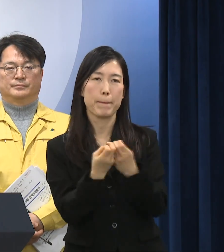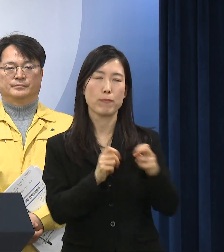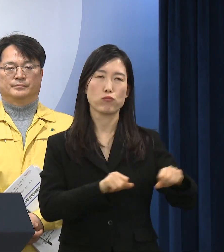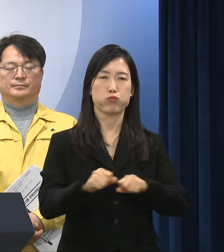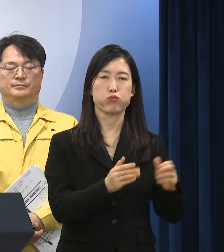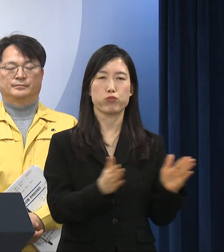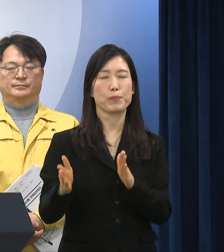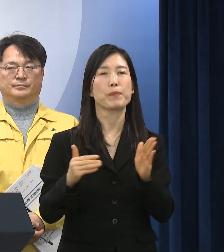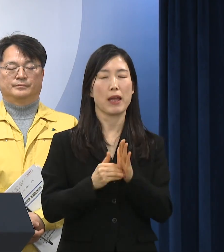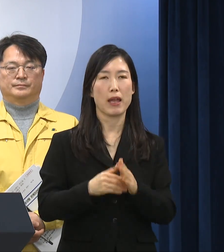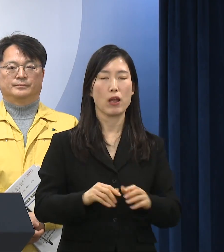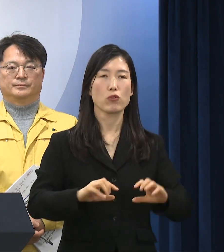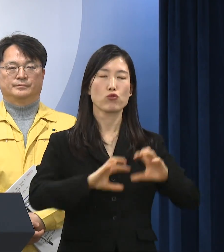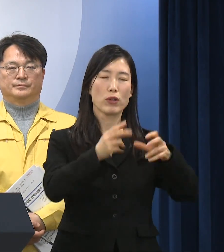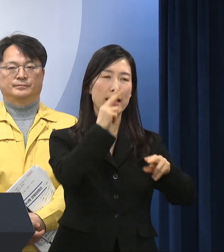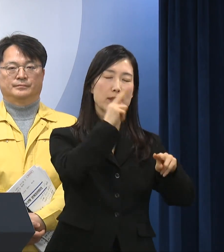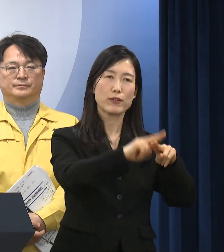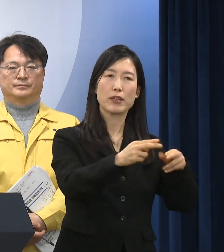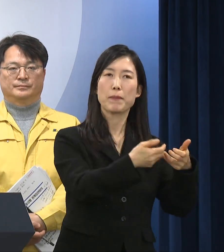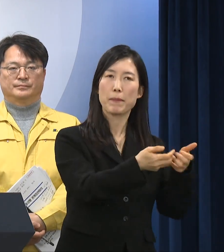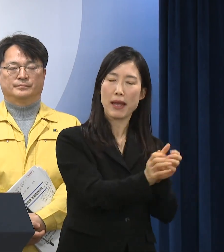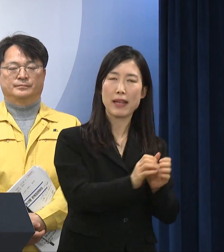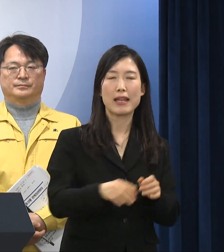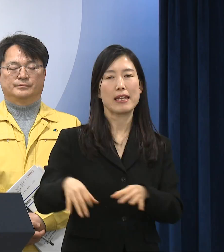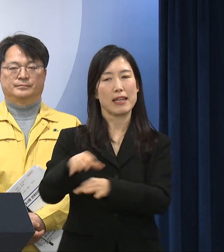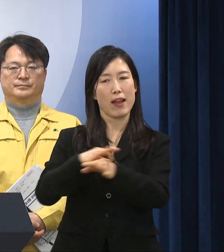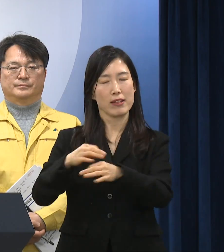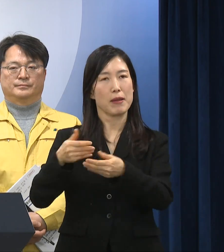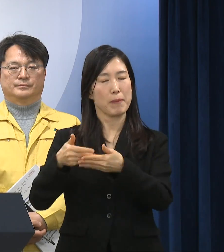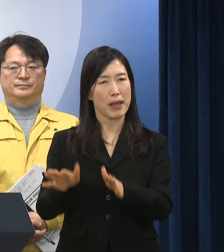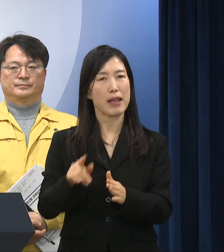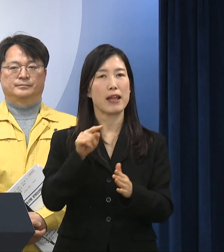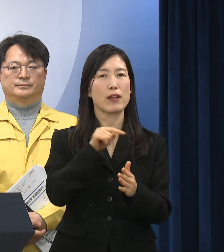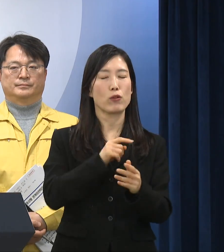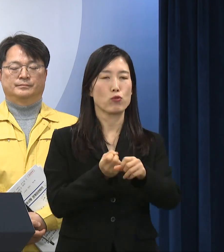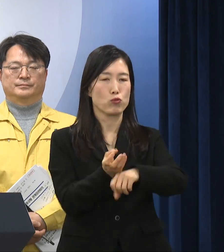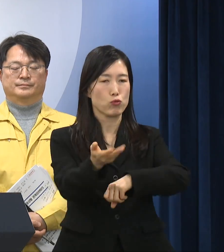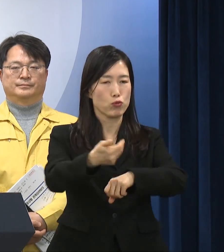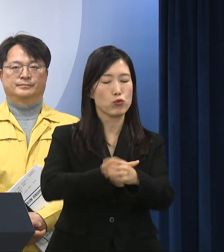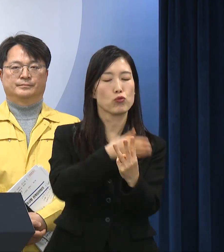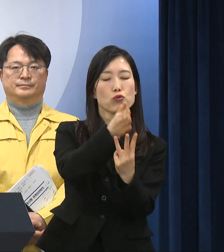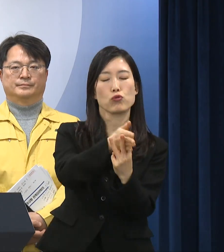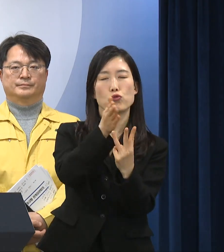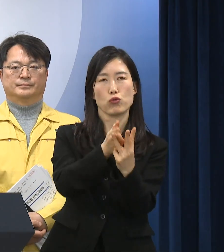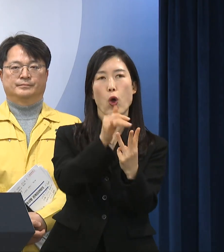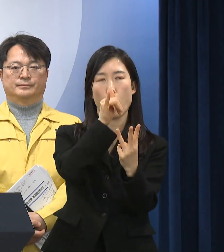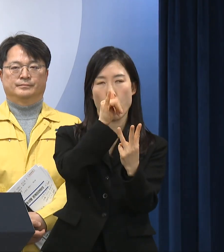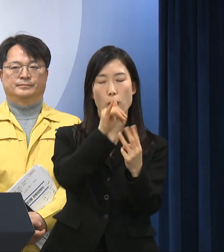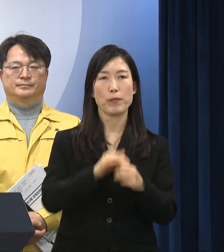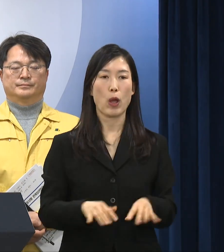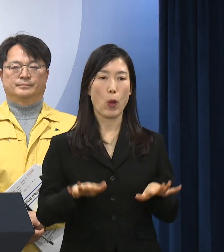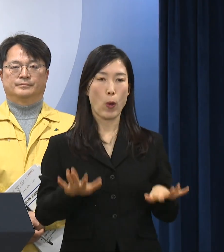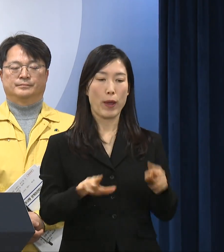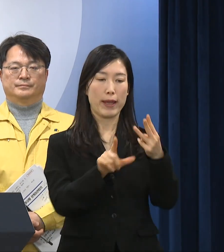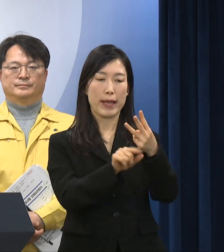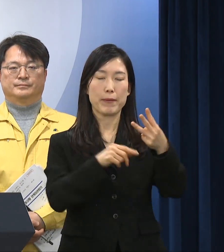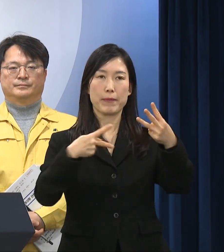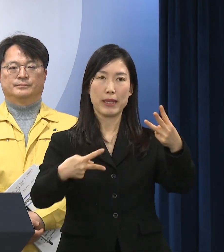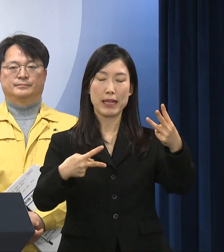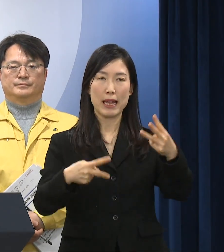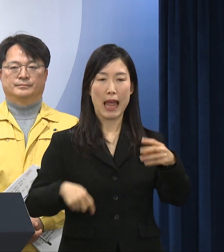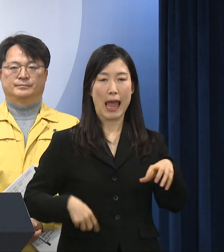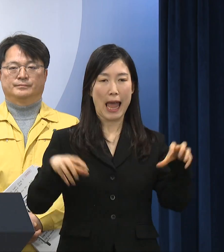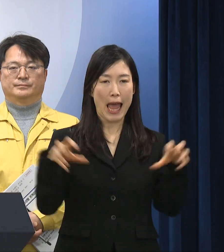하였습니다. 국제에너지반, 경제상황 공급망반, 금융시장반으로 구성시켰습니다. 이에 오늘 3월 2일